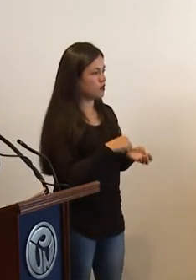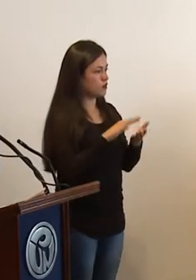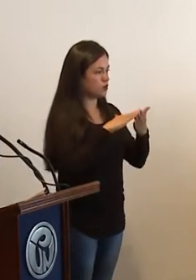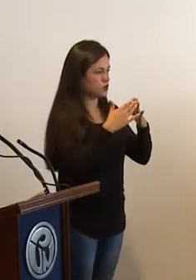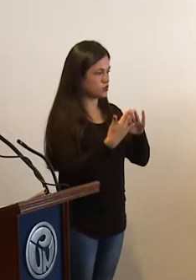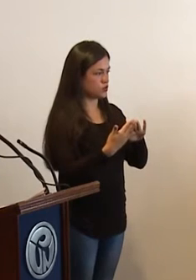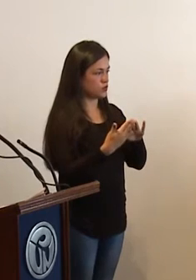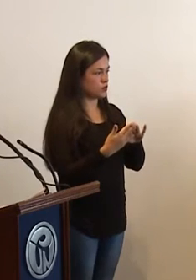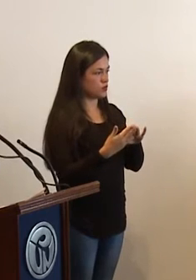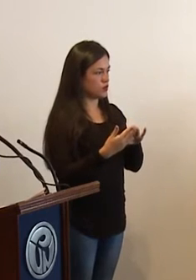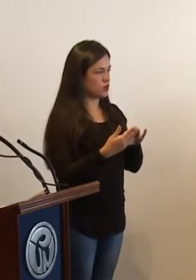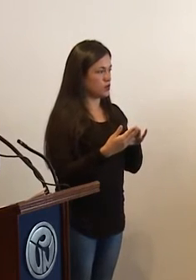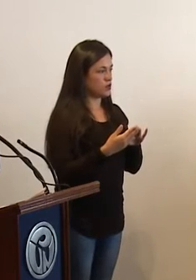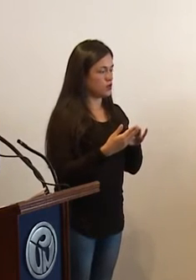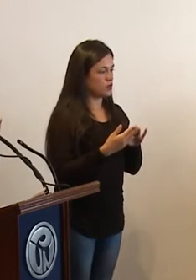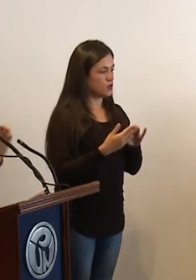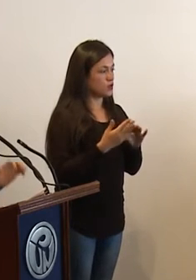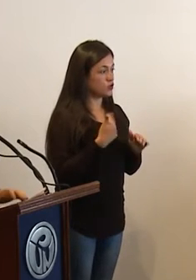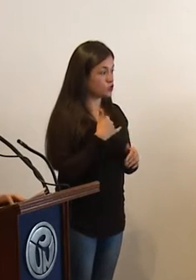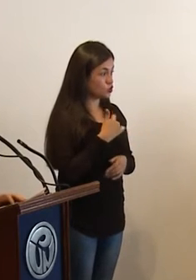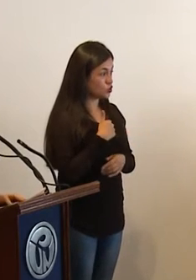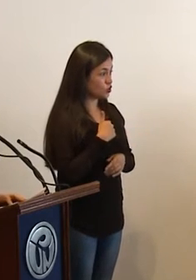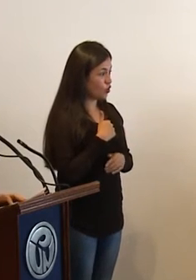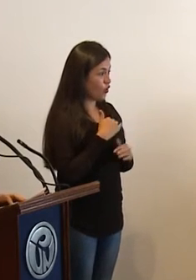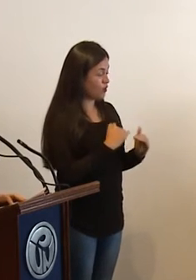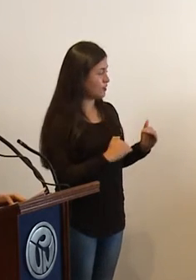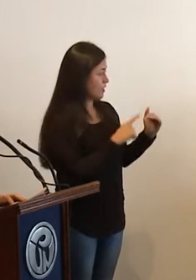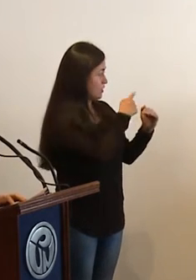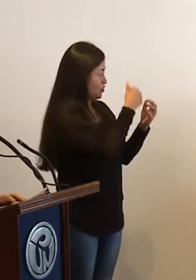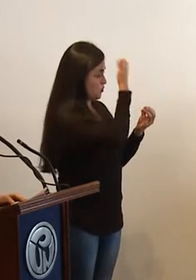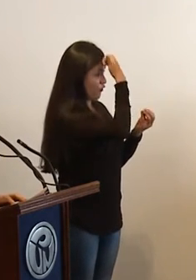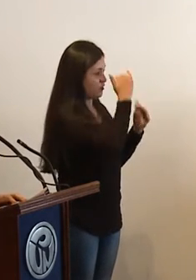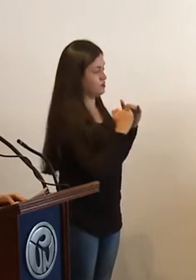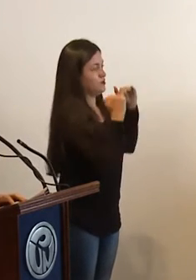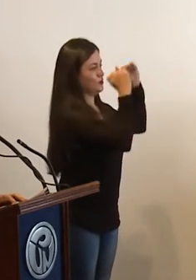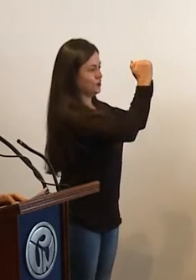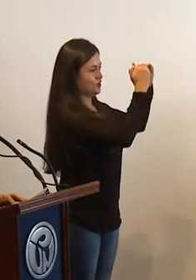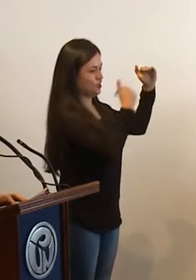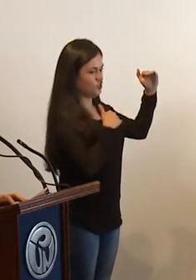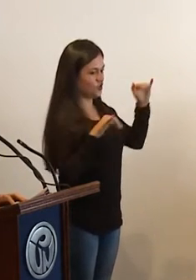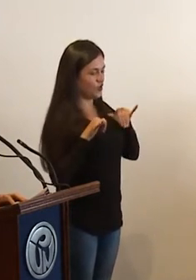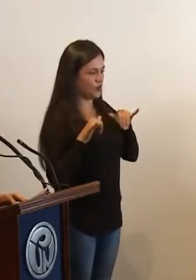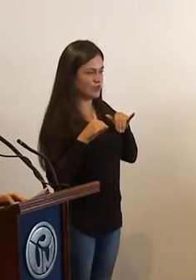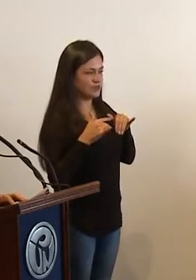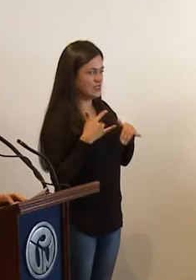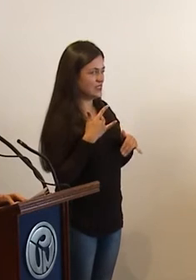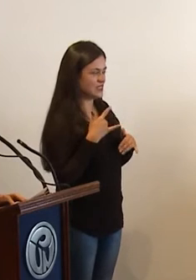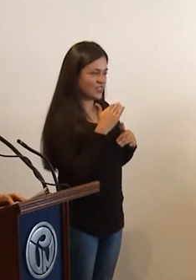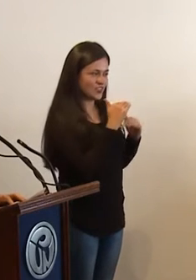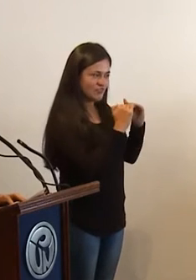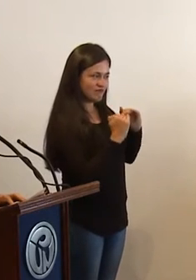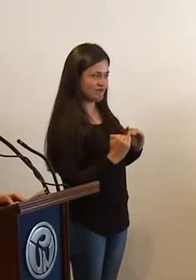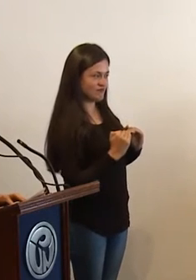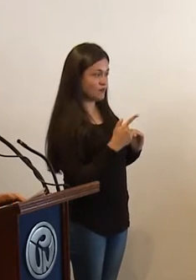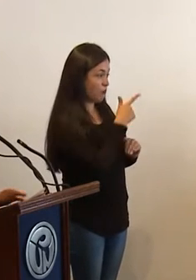ellos, o sea, no me considero a la altura que tienen ellos en el desarrollo